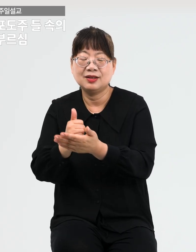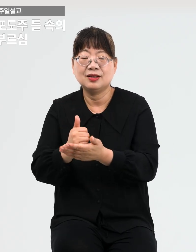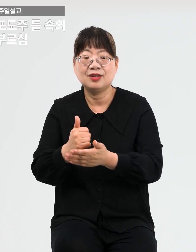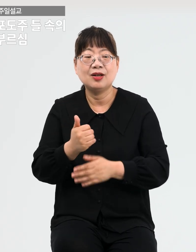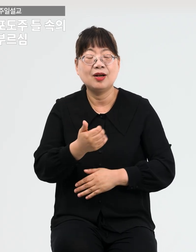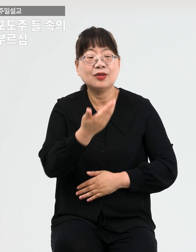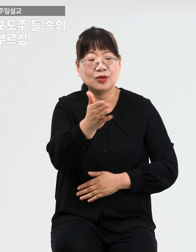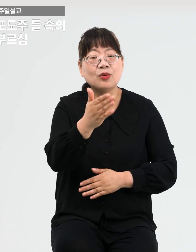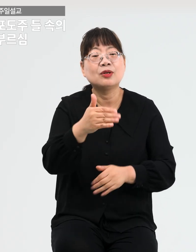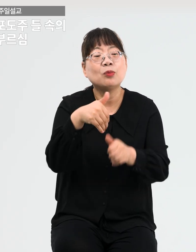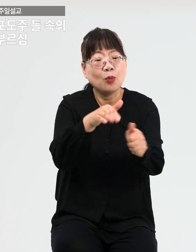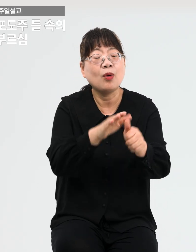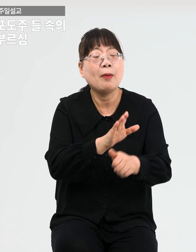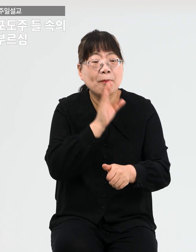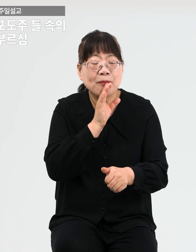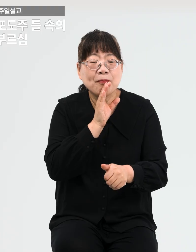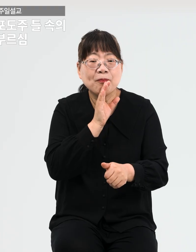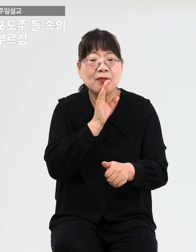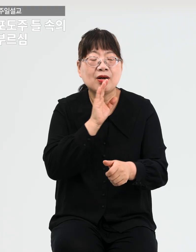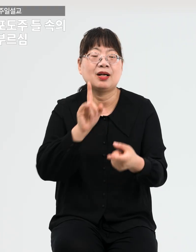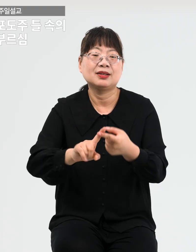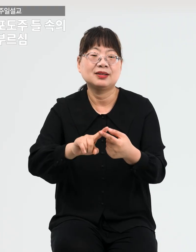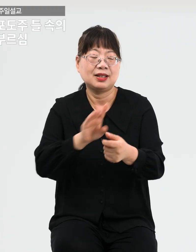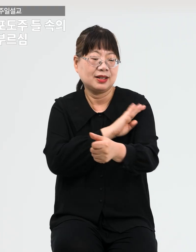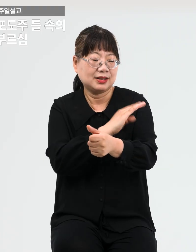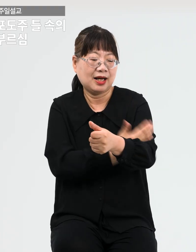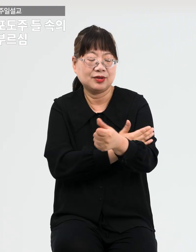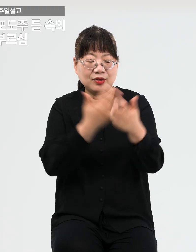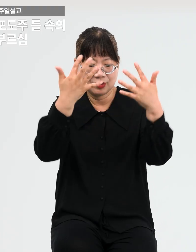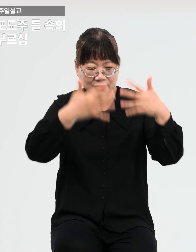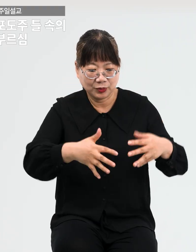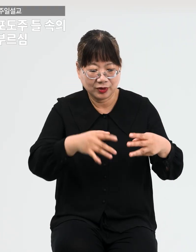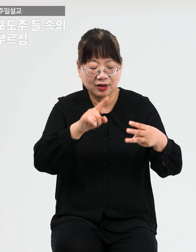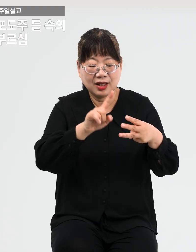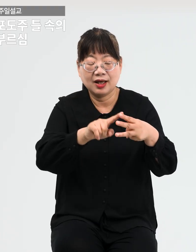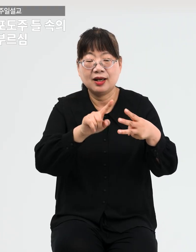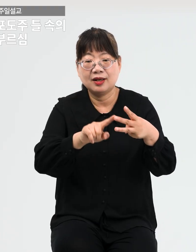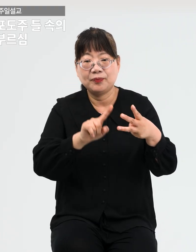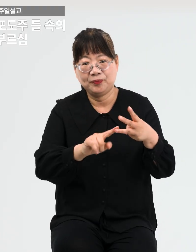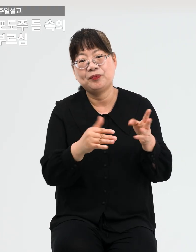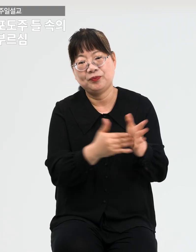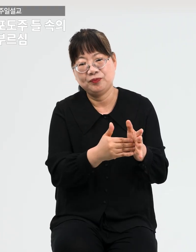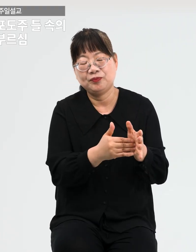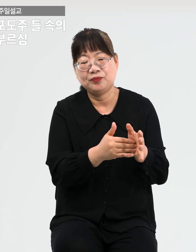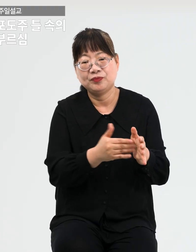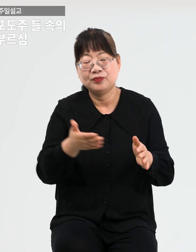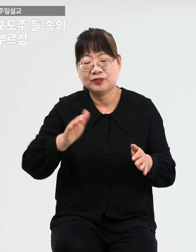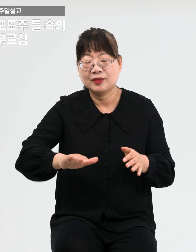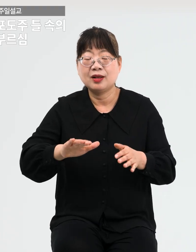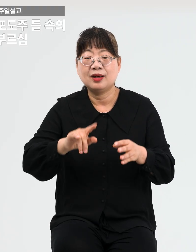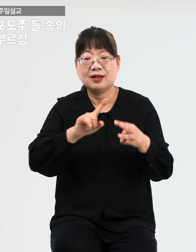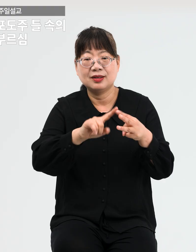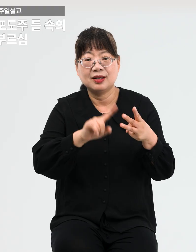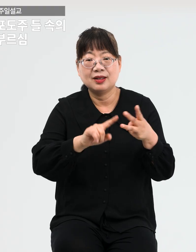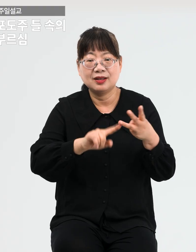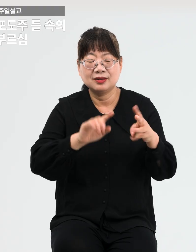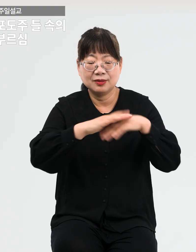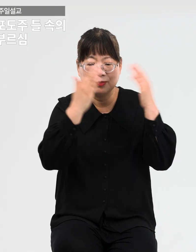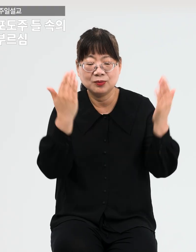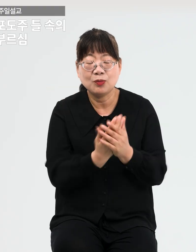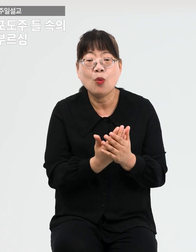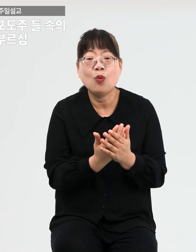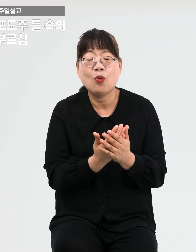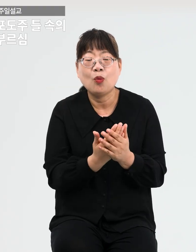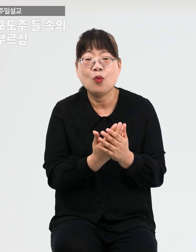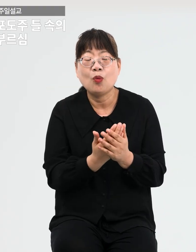내가 너를 보낸 게 아니냐. 이게 자격입니다. 그런데 이 세 가지가 다 어디에 뿌리